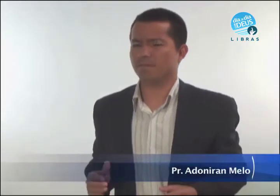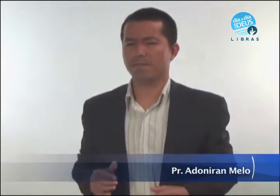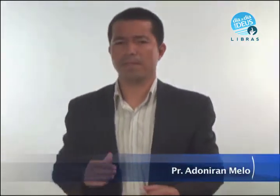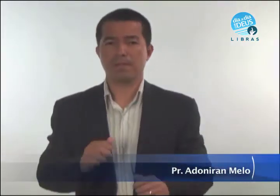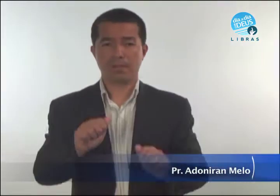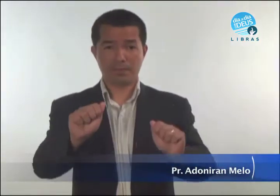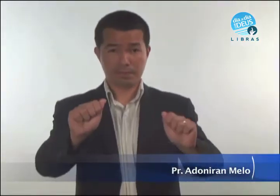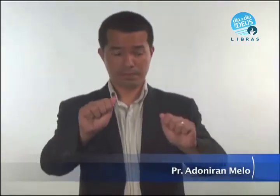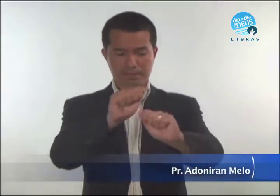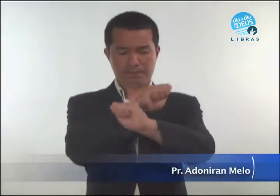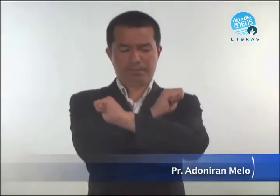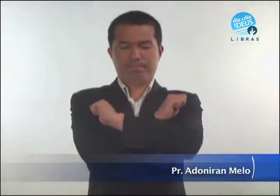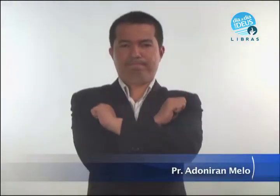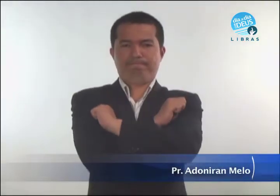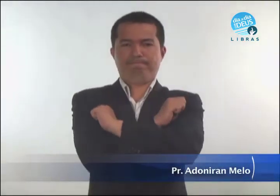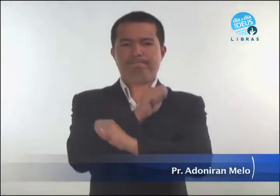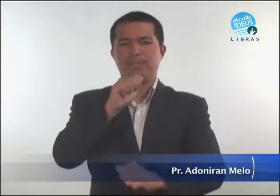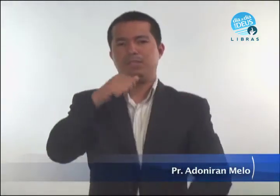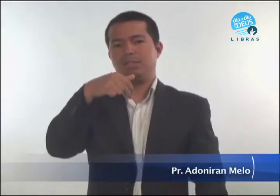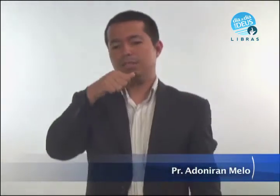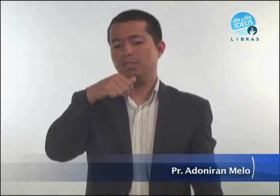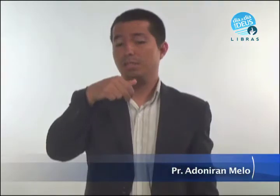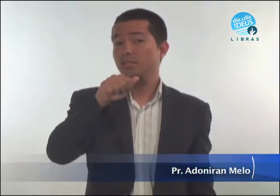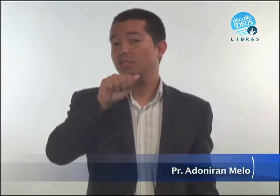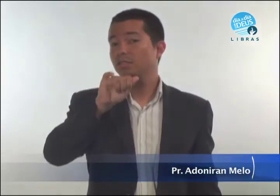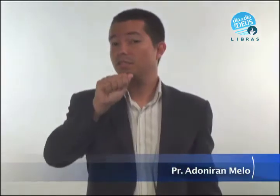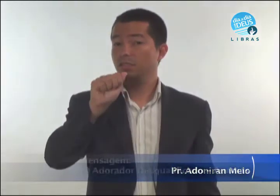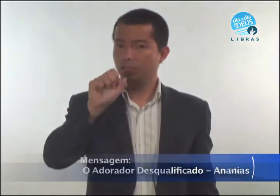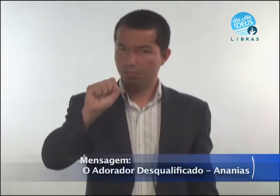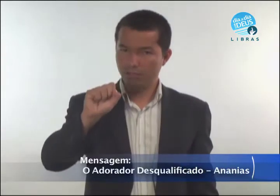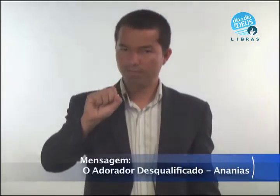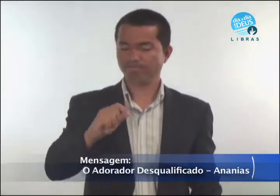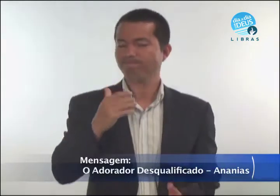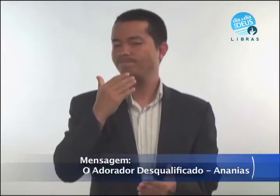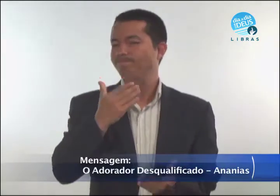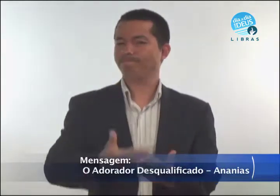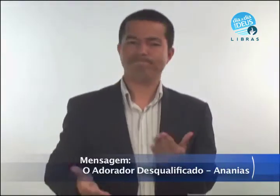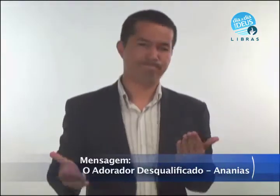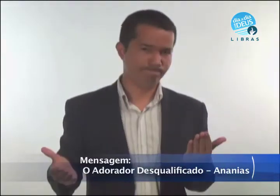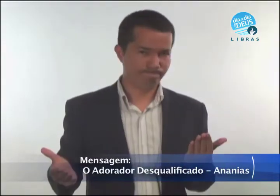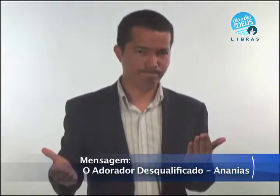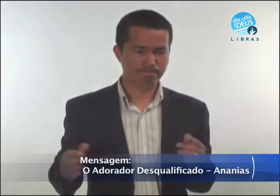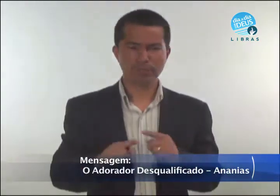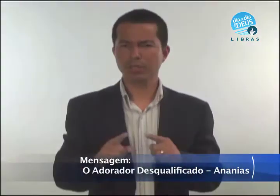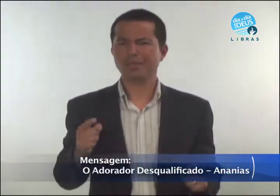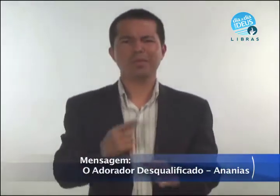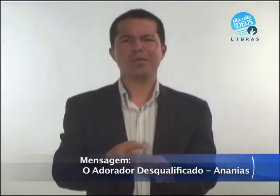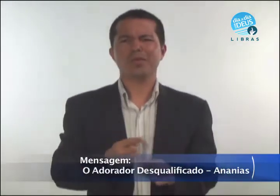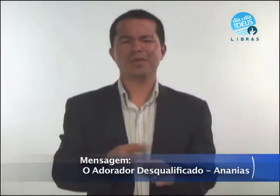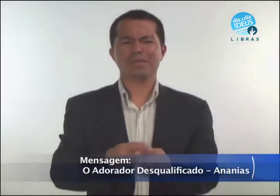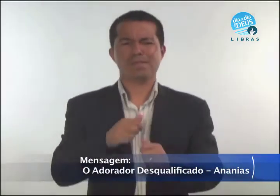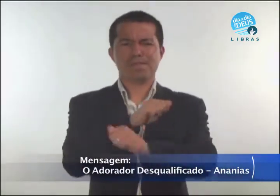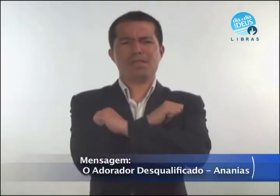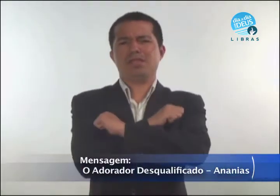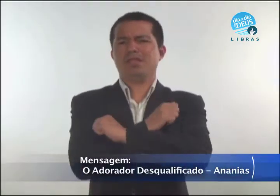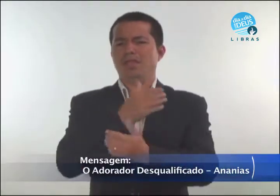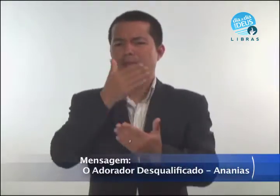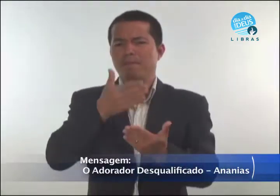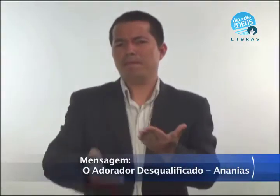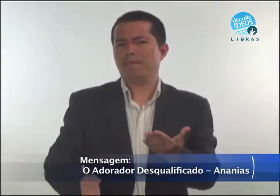desqualificado. Mas por que Ananias foi desqualificado? E se a gente continua lendo a história, a gente vai descobrir